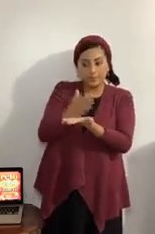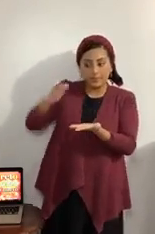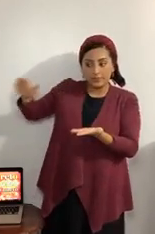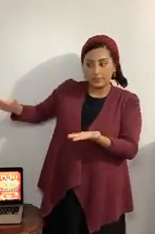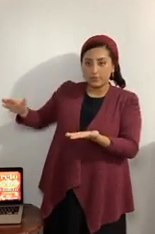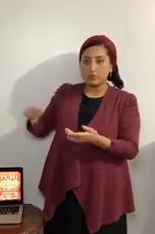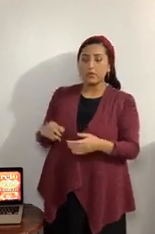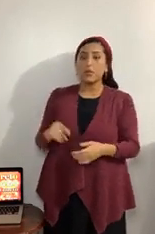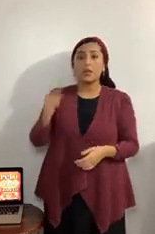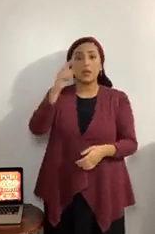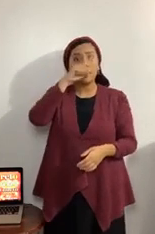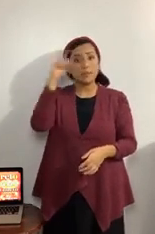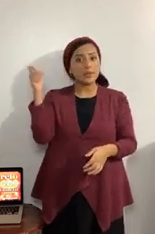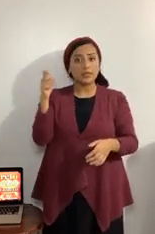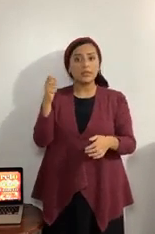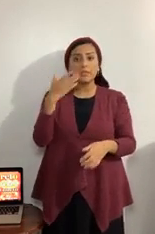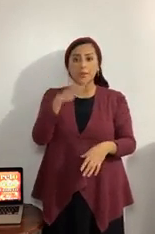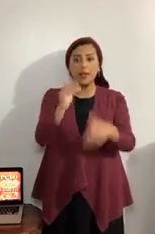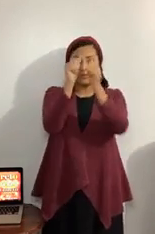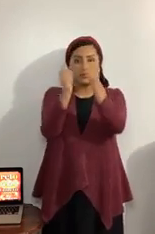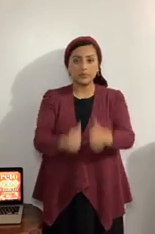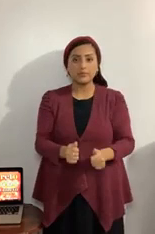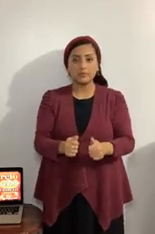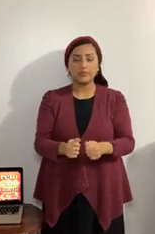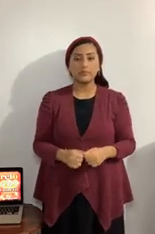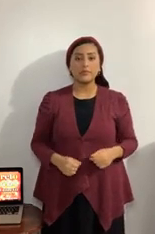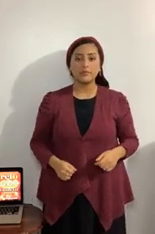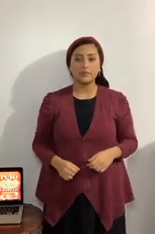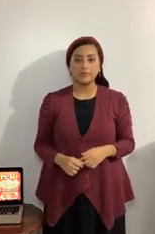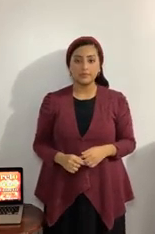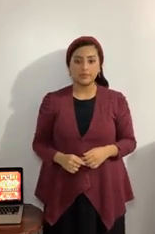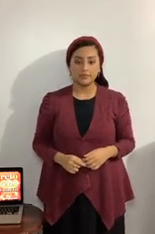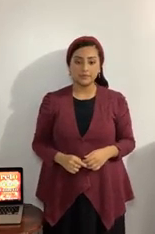abominarás, porque es anatema, o sea, es maldición meter esto a la casa.